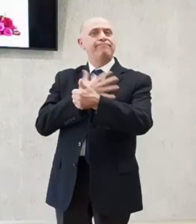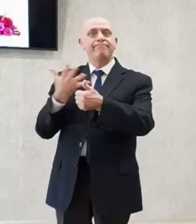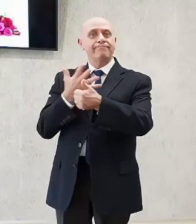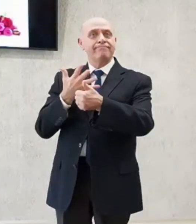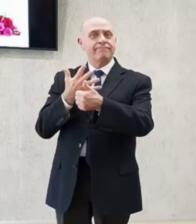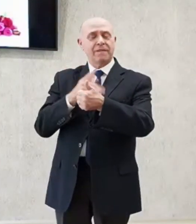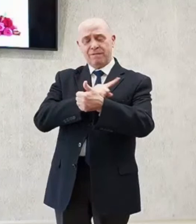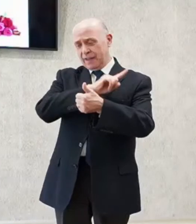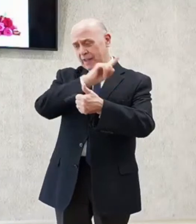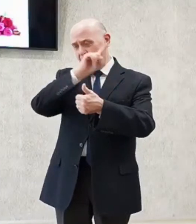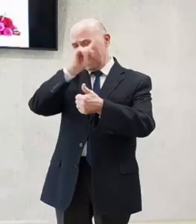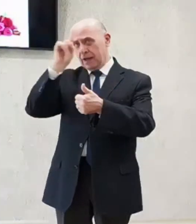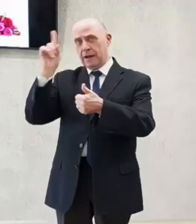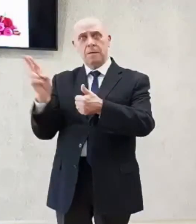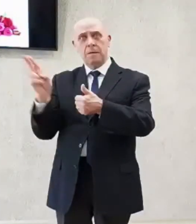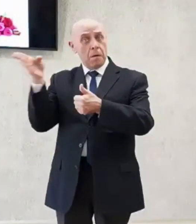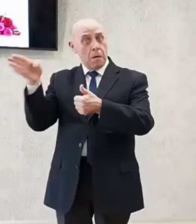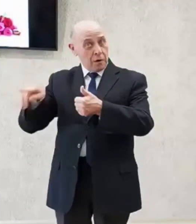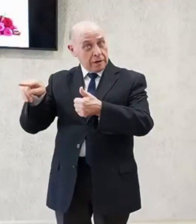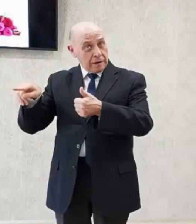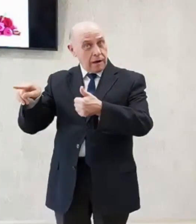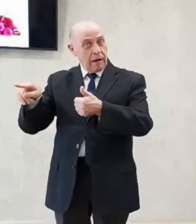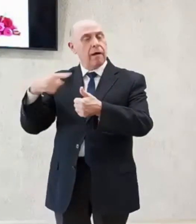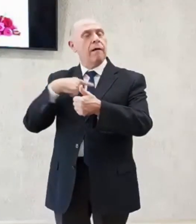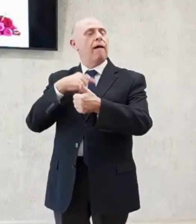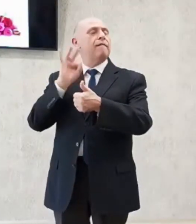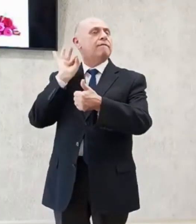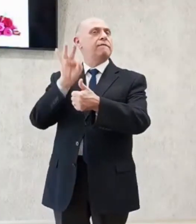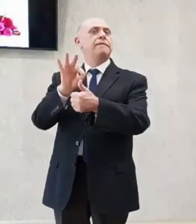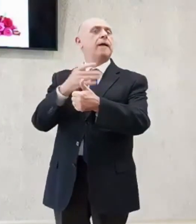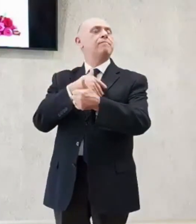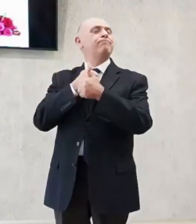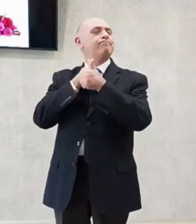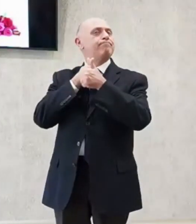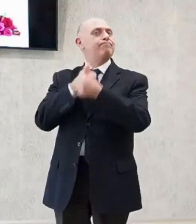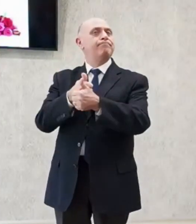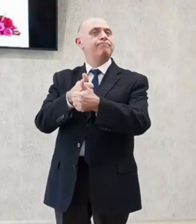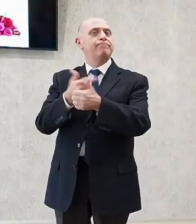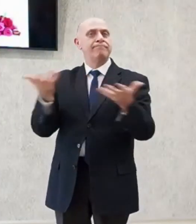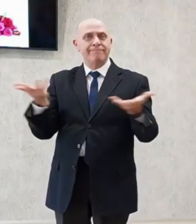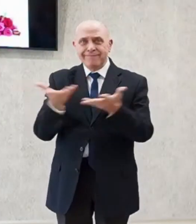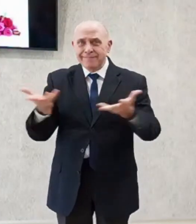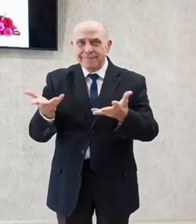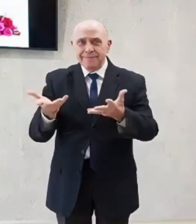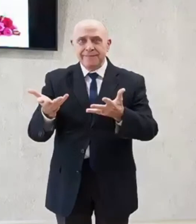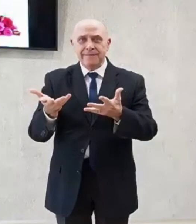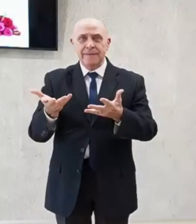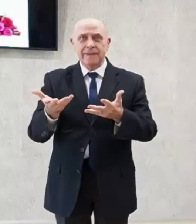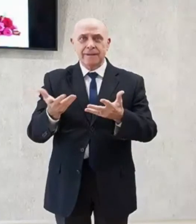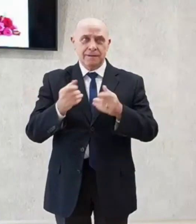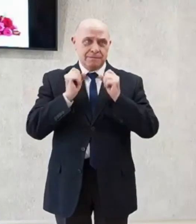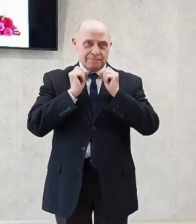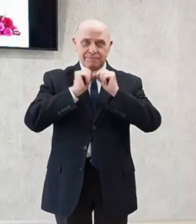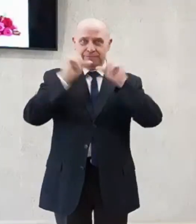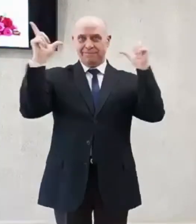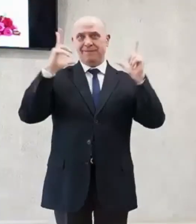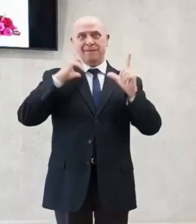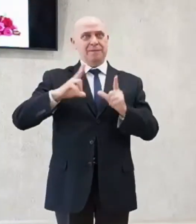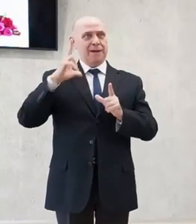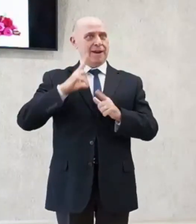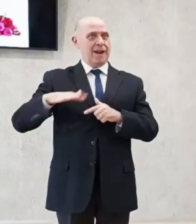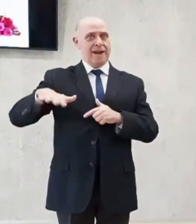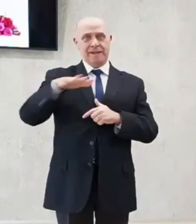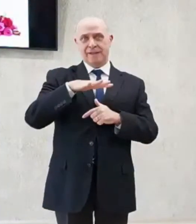sua fine che cosa la speranza meravigliosa che è ben descritta nella parola